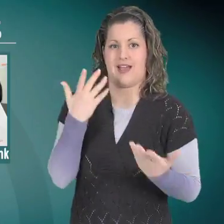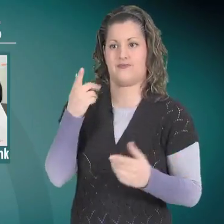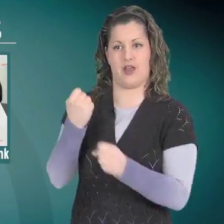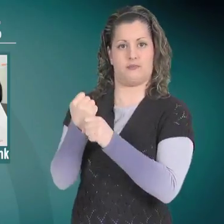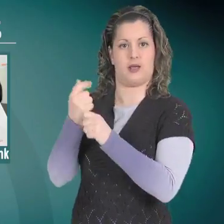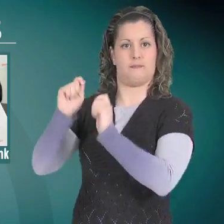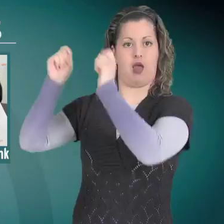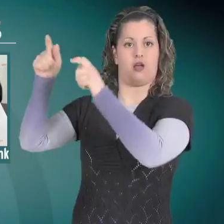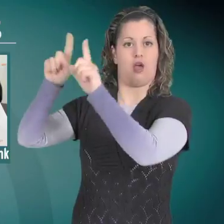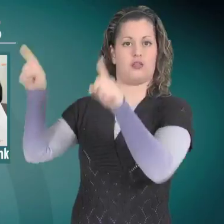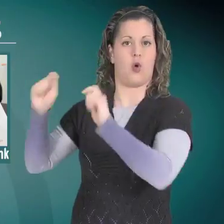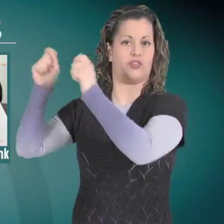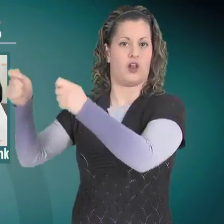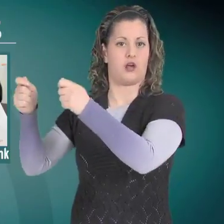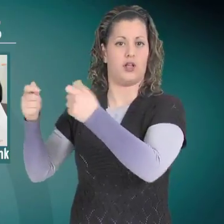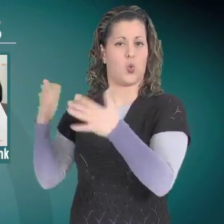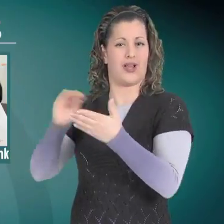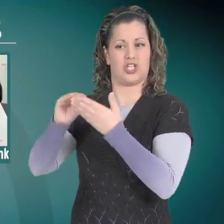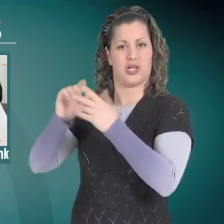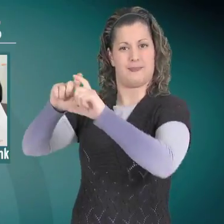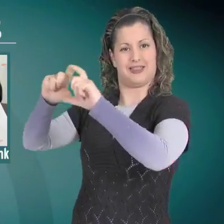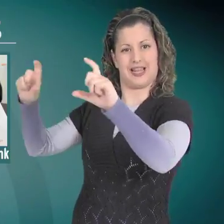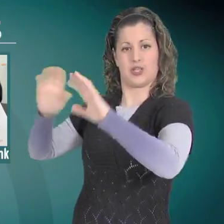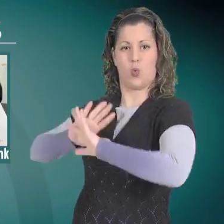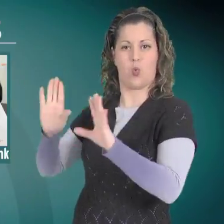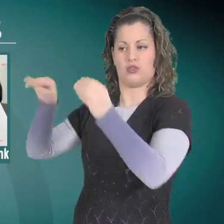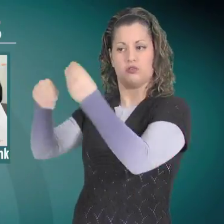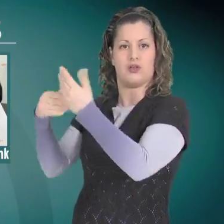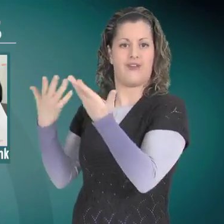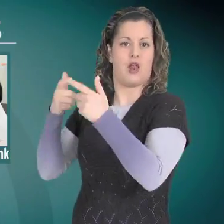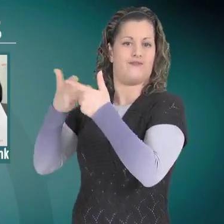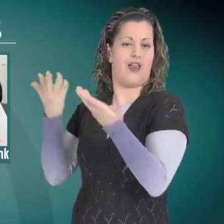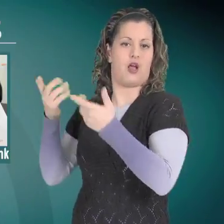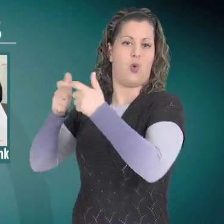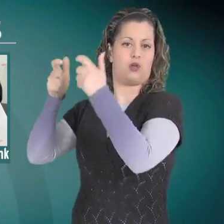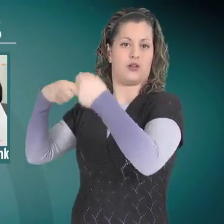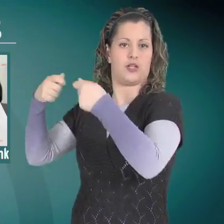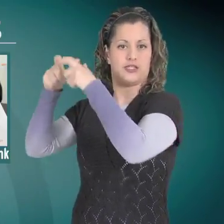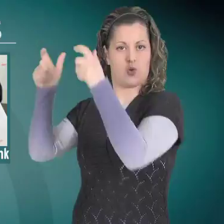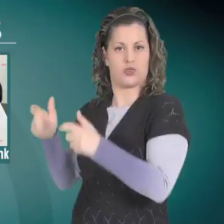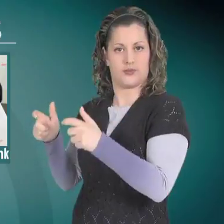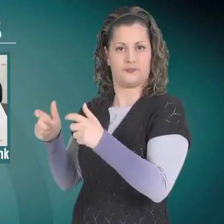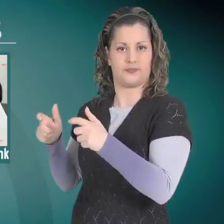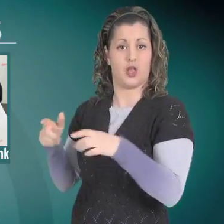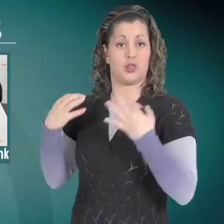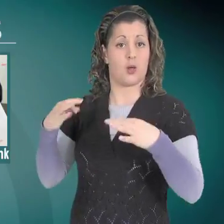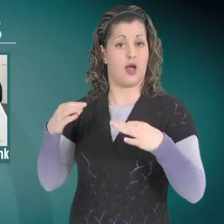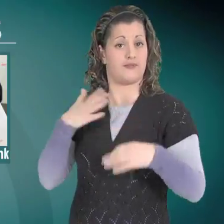plakate war auf den plakaten waren nur die aussagen ohne angabe von organisationen zu lesen eigentlich sollte diese